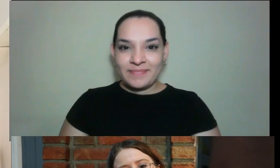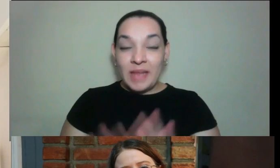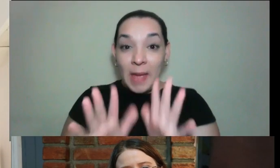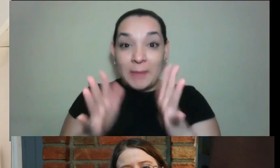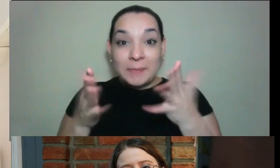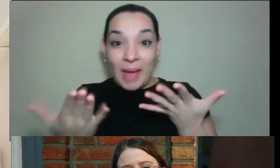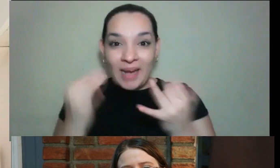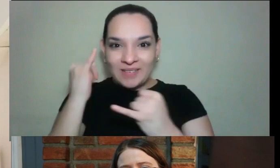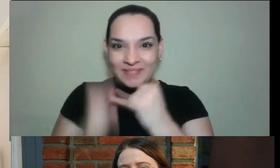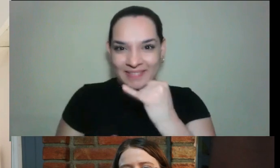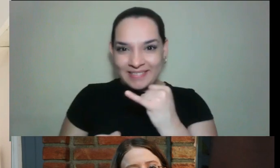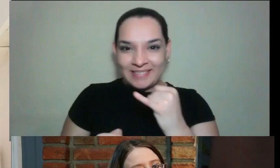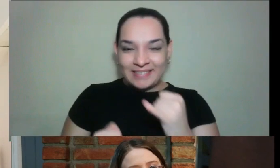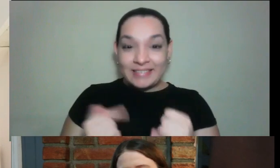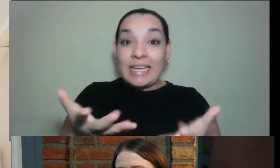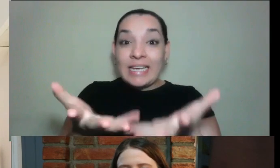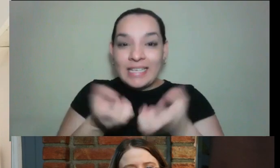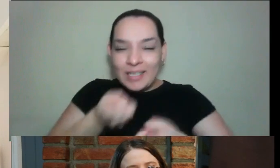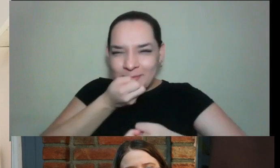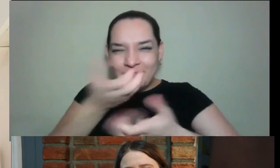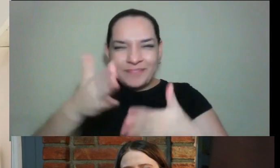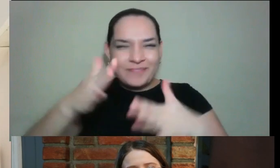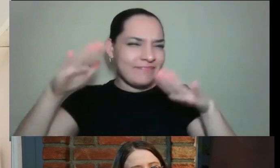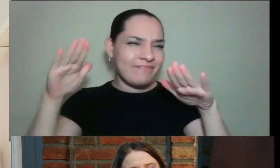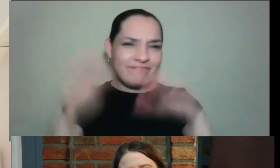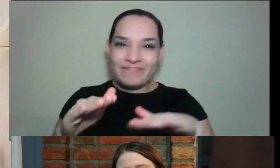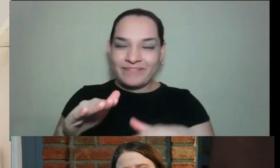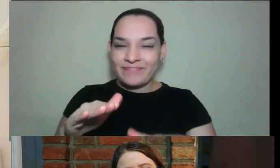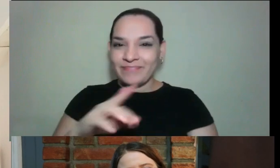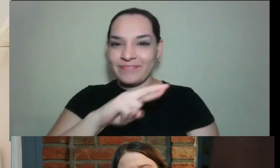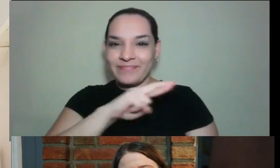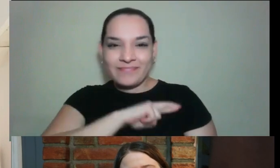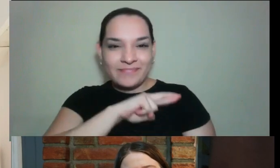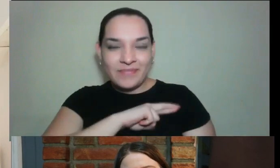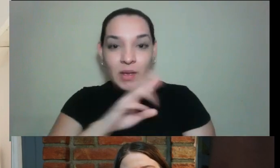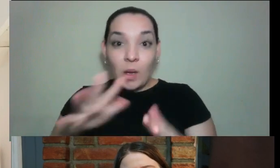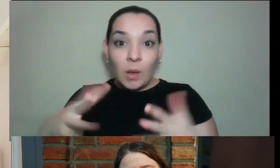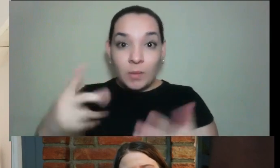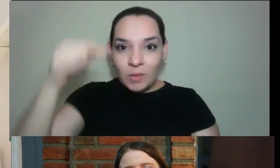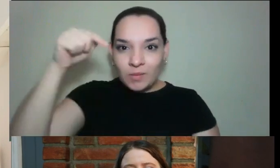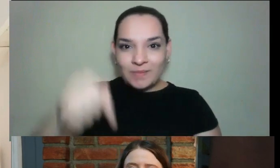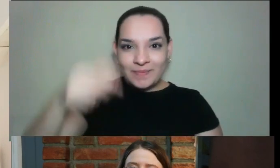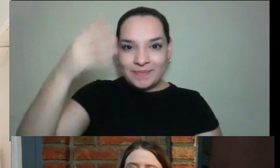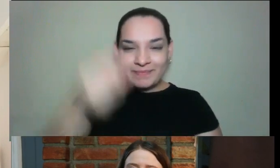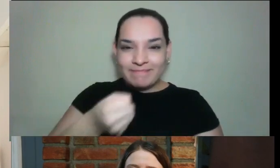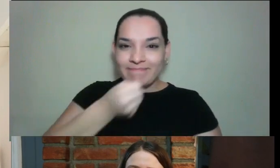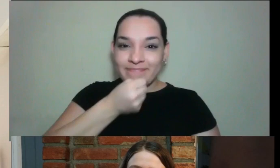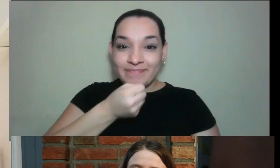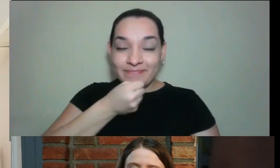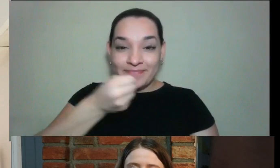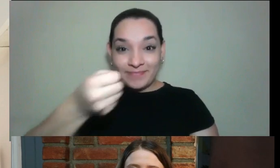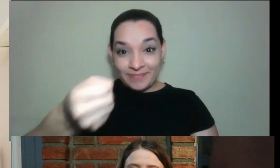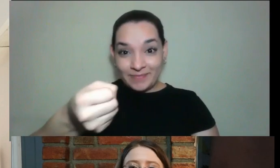Y para finalizar, le quiero agradecer enormemente a Becky por haber hecho la entrevista.